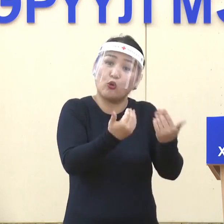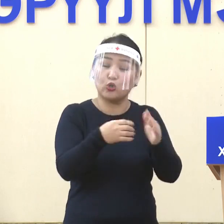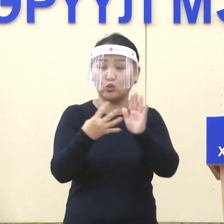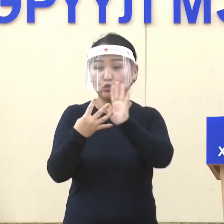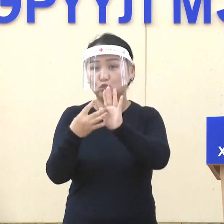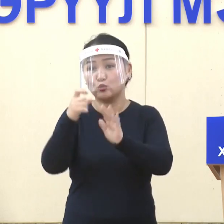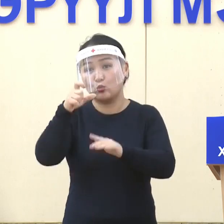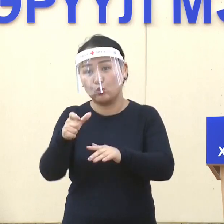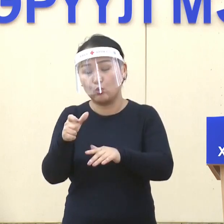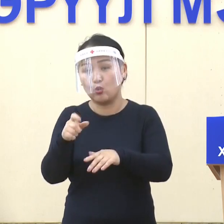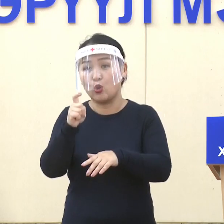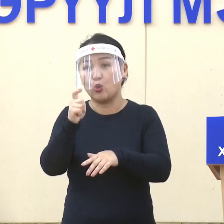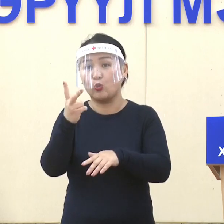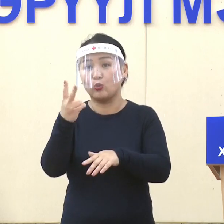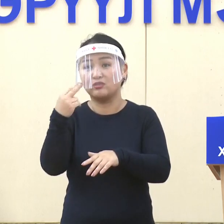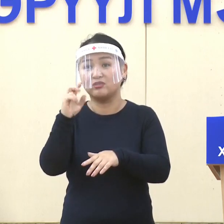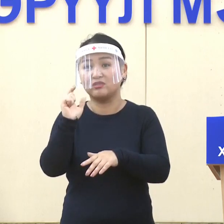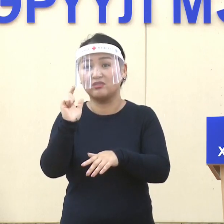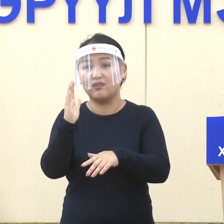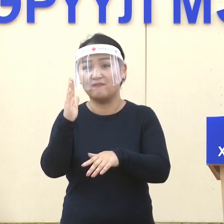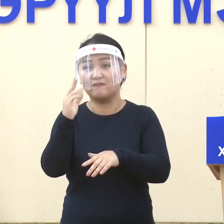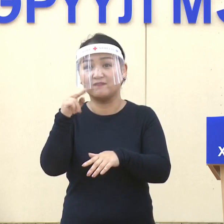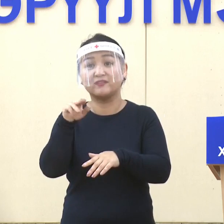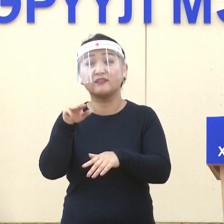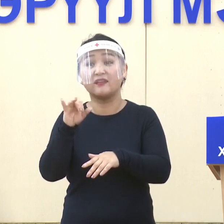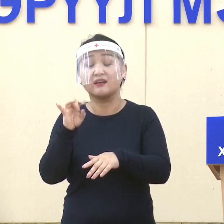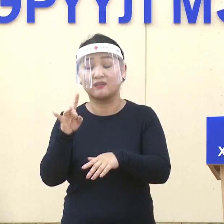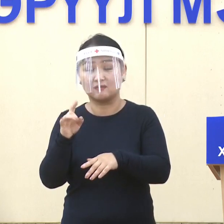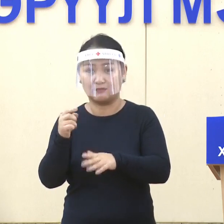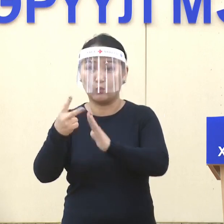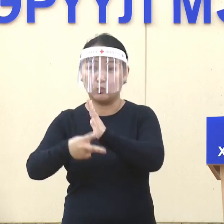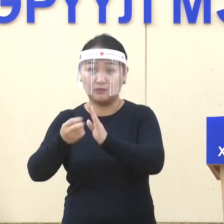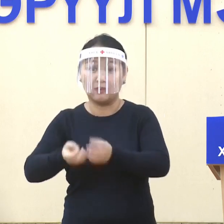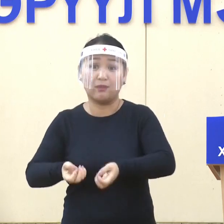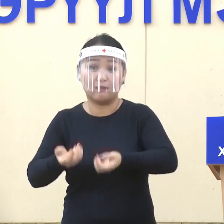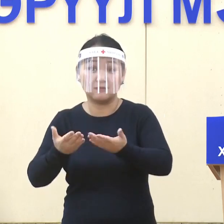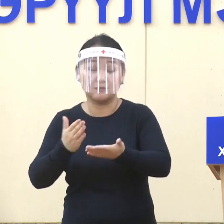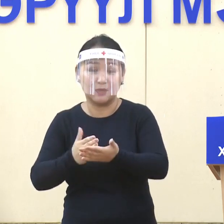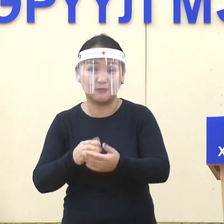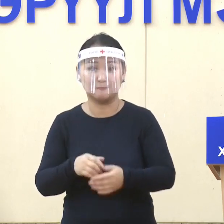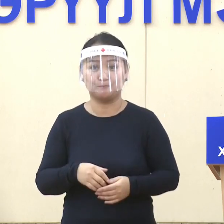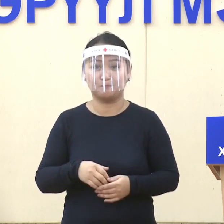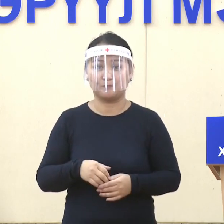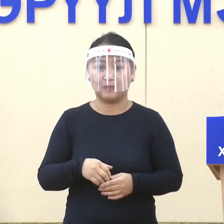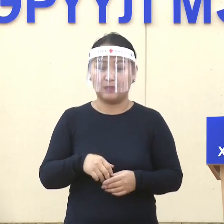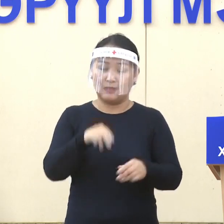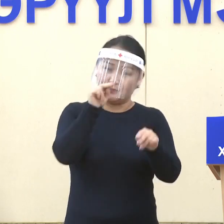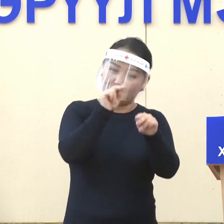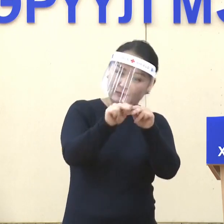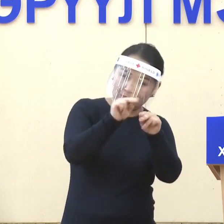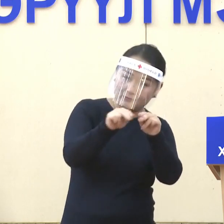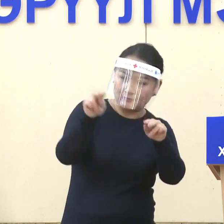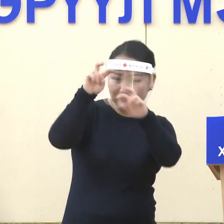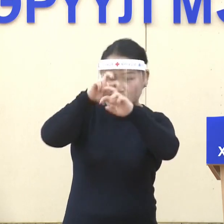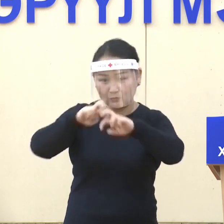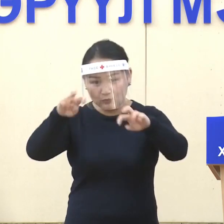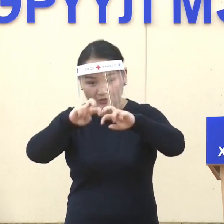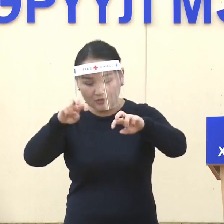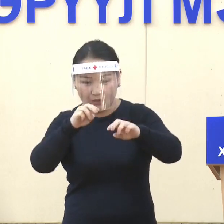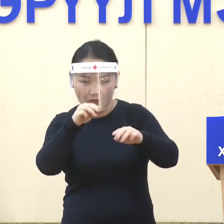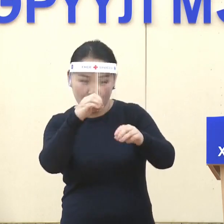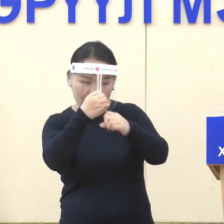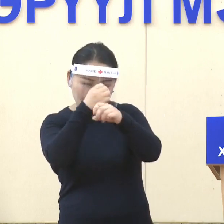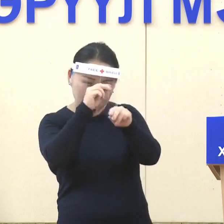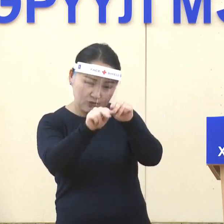хүн хүндөвтөр ингэж үнэлэгдэжээ. За ингээд тандал судалгаа,